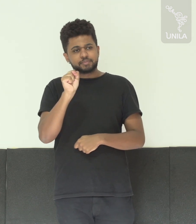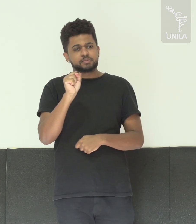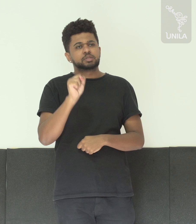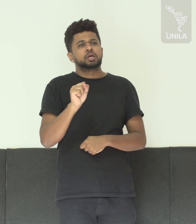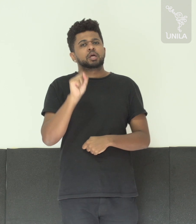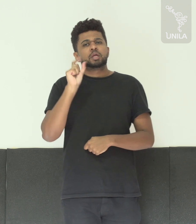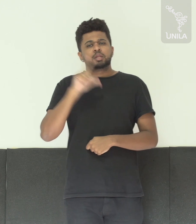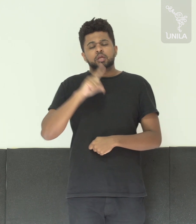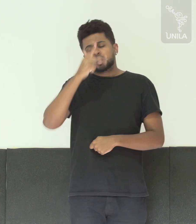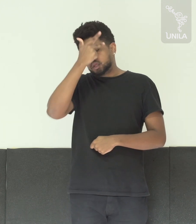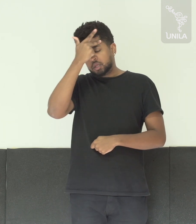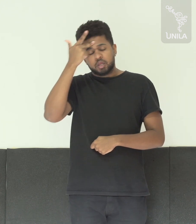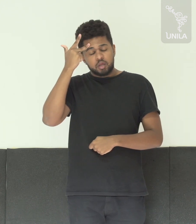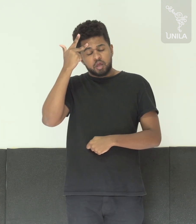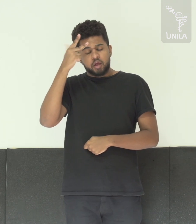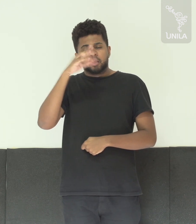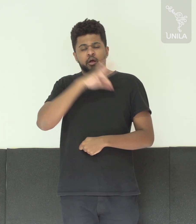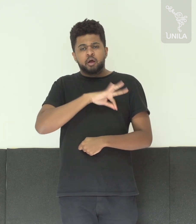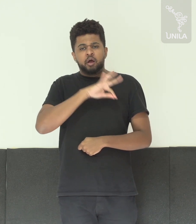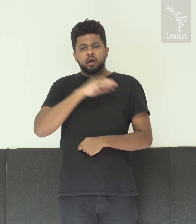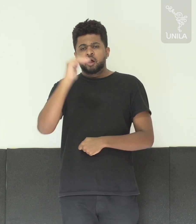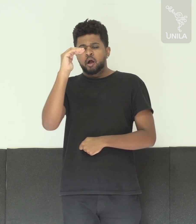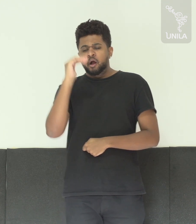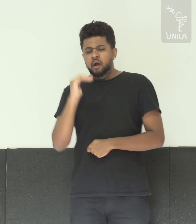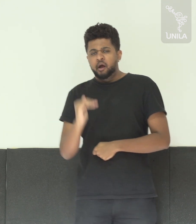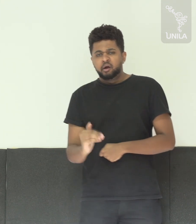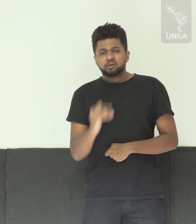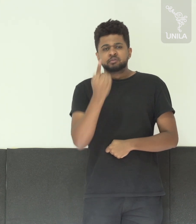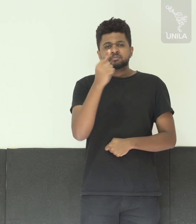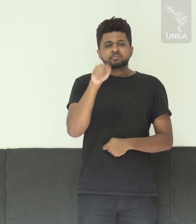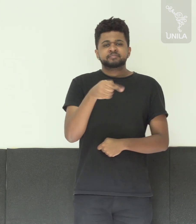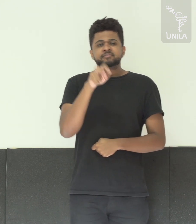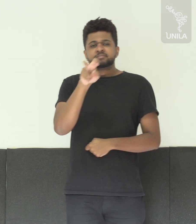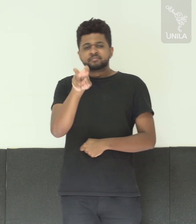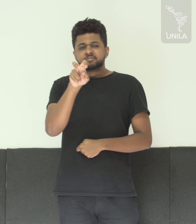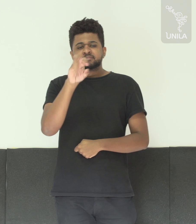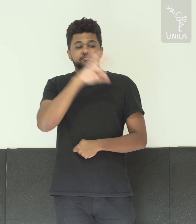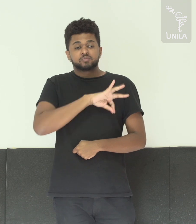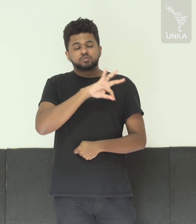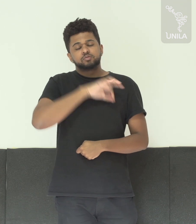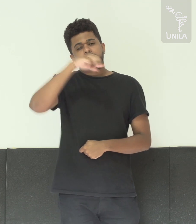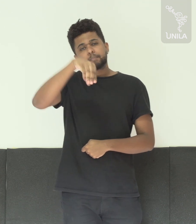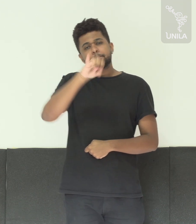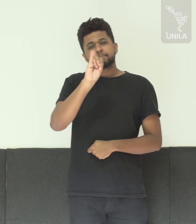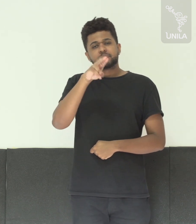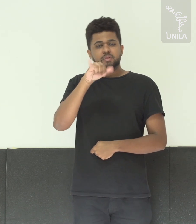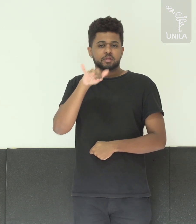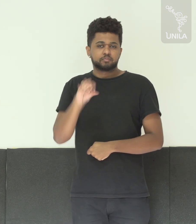destinadas a pessoas com renda familiar inferior a 1,5 salário mínimo.